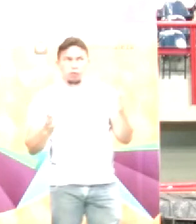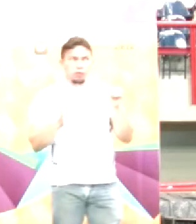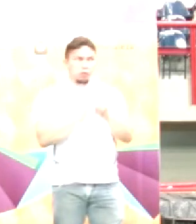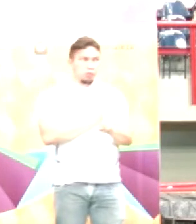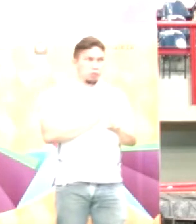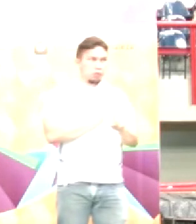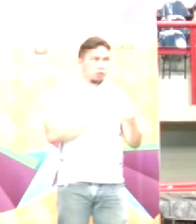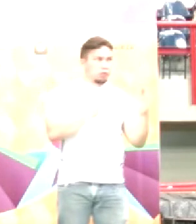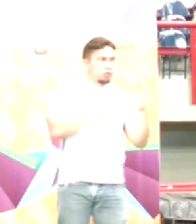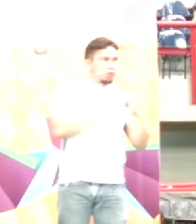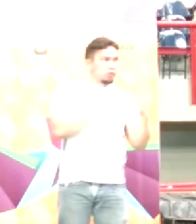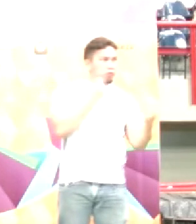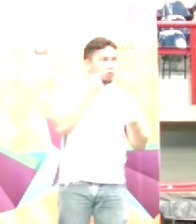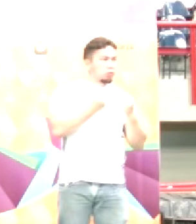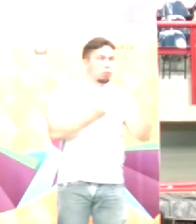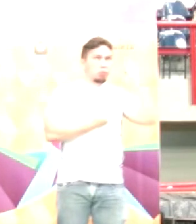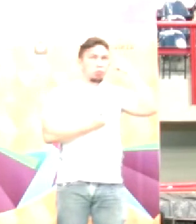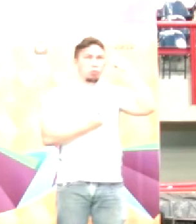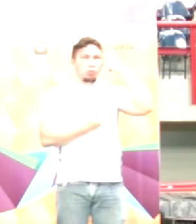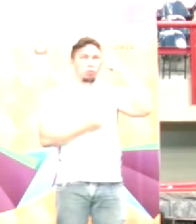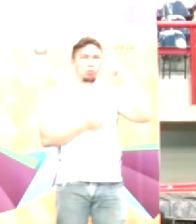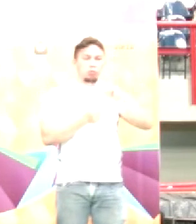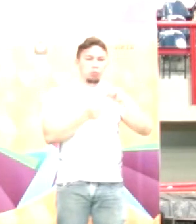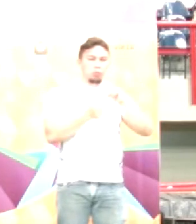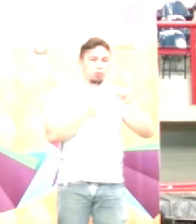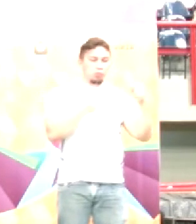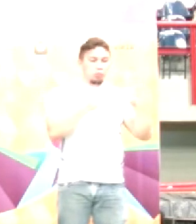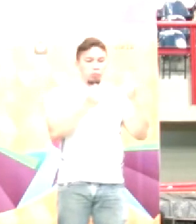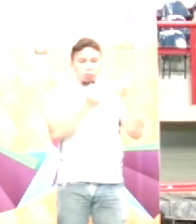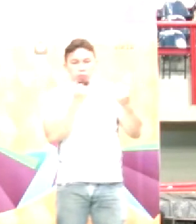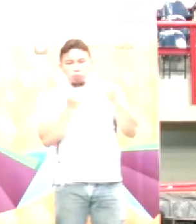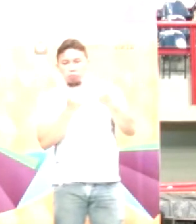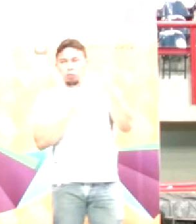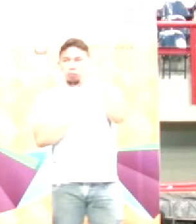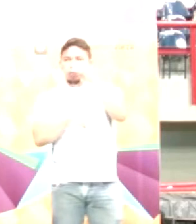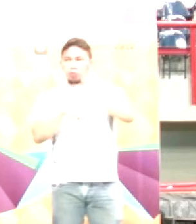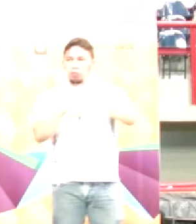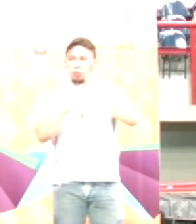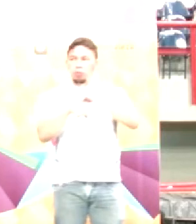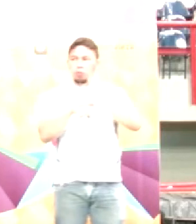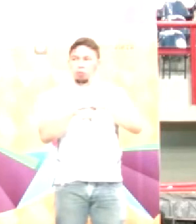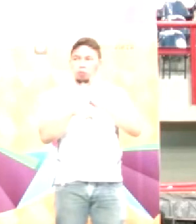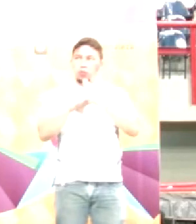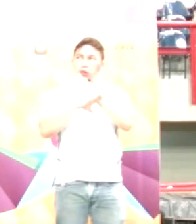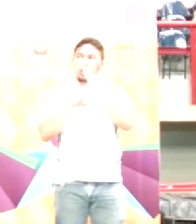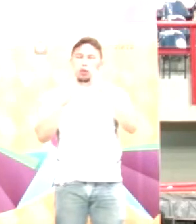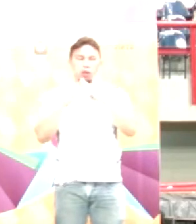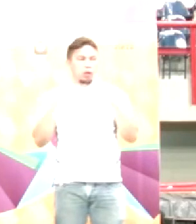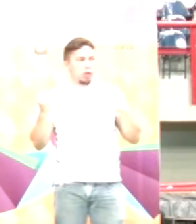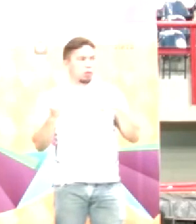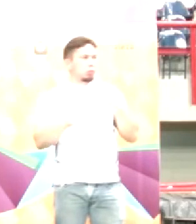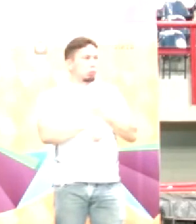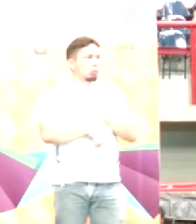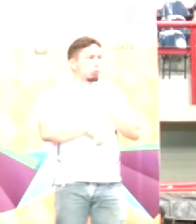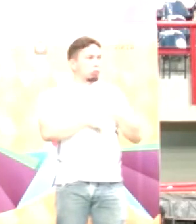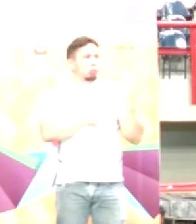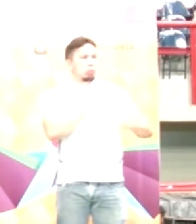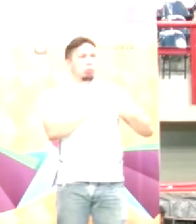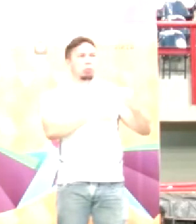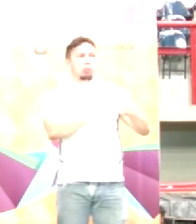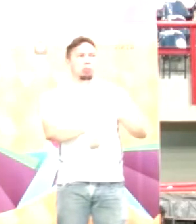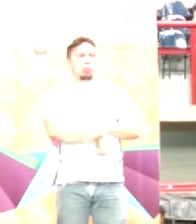para fazer em casa, eu não sei nem para onde é que vai. Eu estou fazendo já uma parecida, que é para você ter uma noção legal, tá bom? Vamos agora